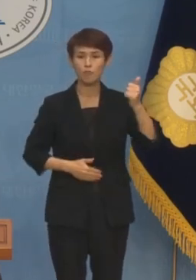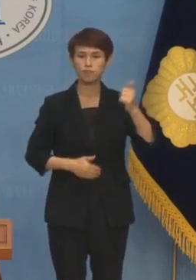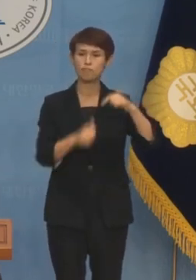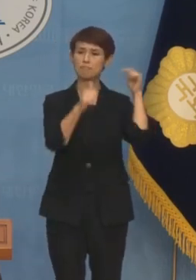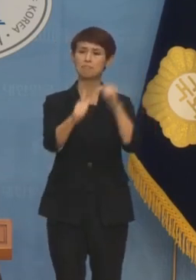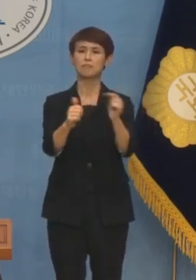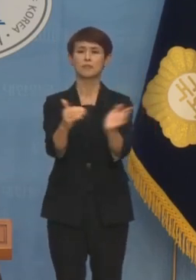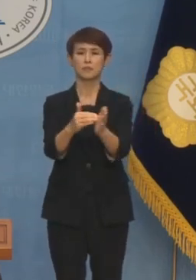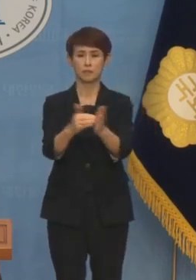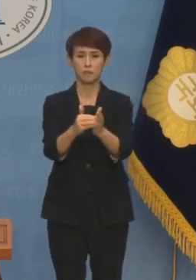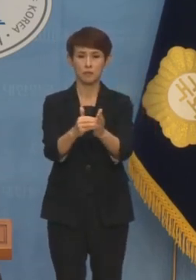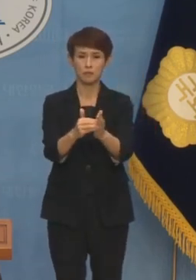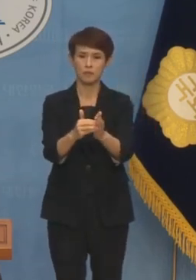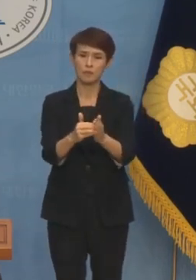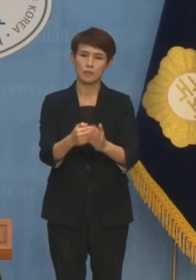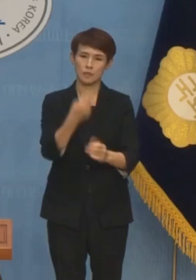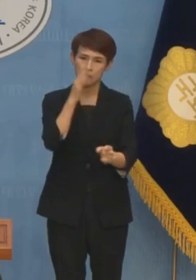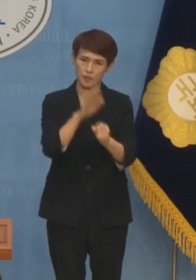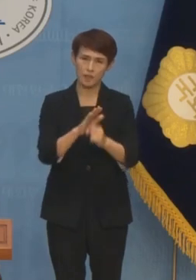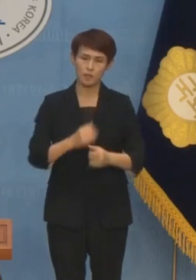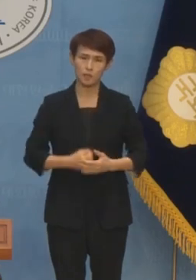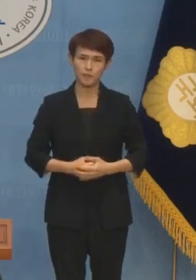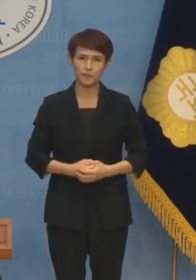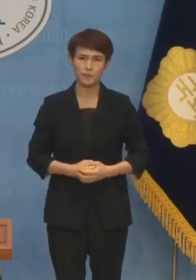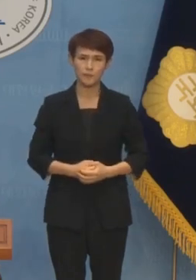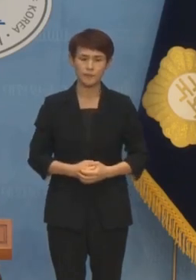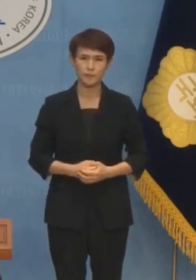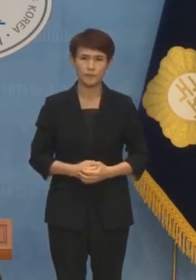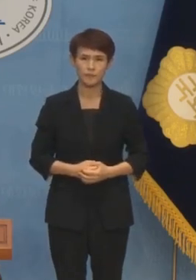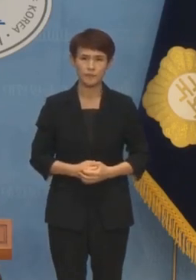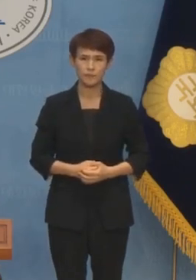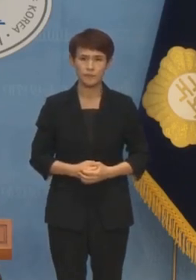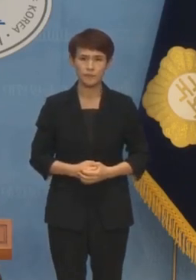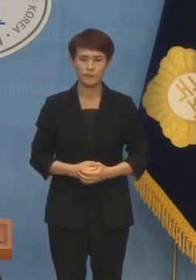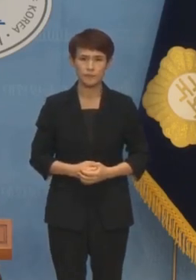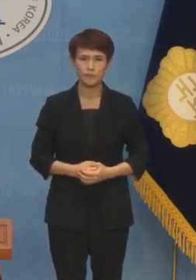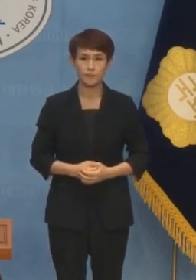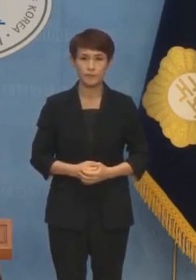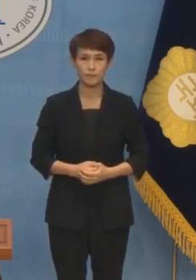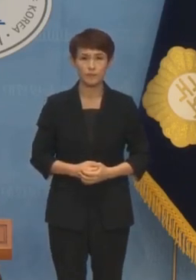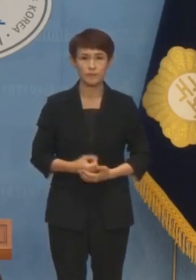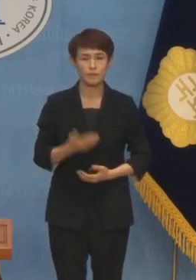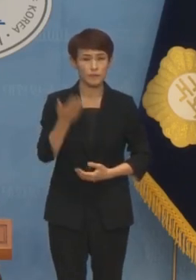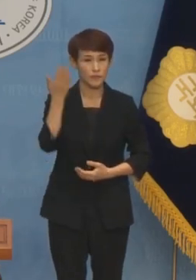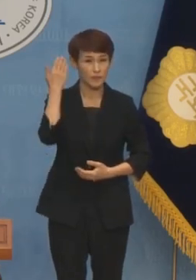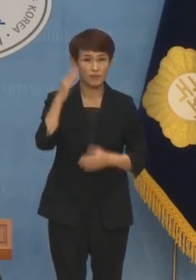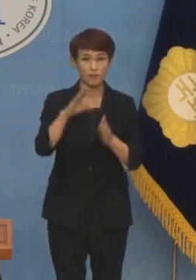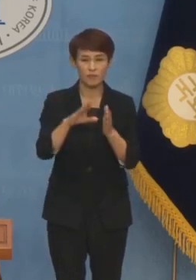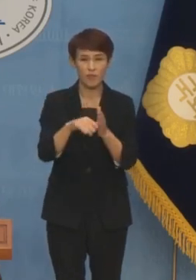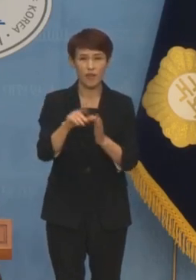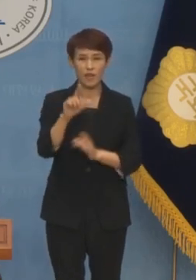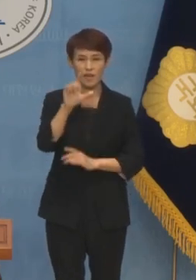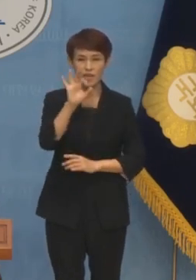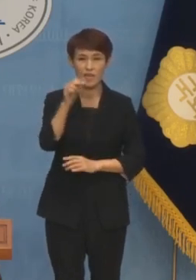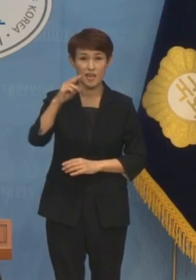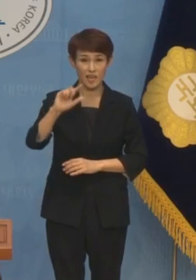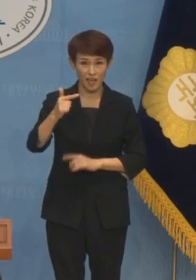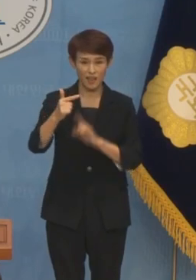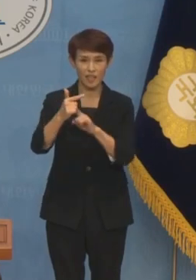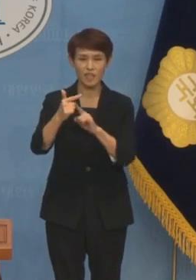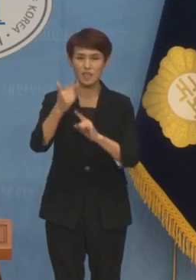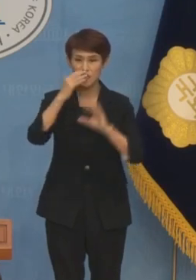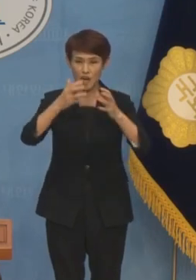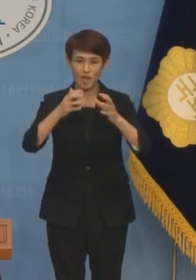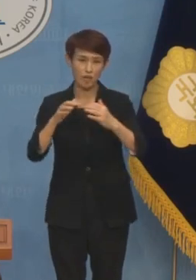무책임한 지시만 내리고 있으니 한심한 노릇입니다. 지난 주말 이란의 이스라엘